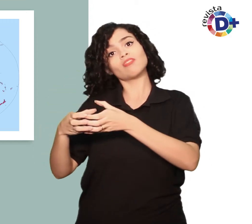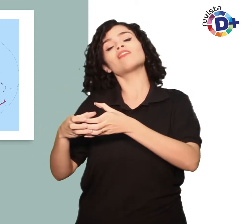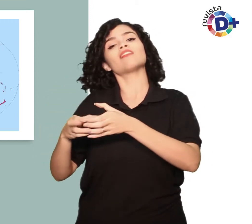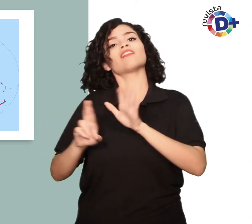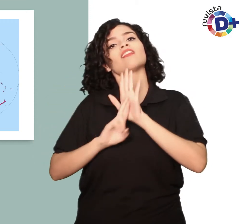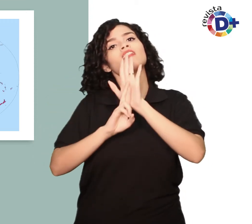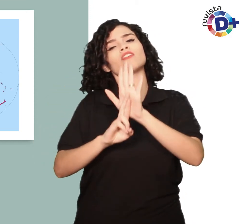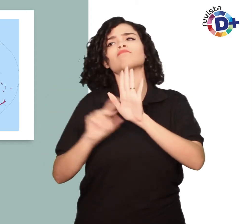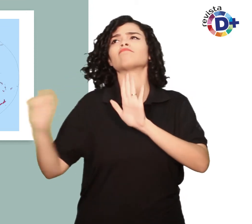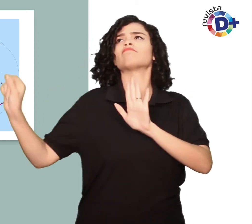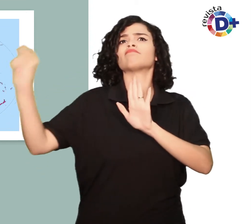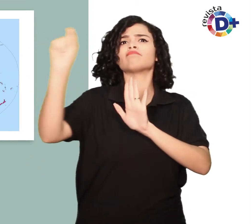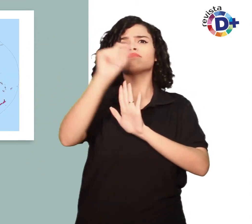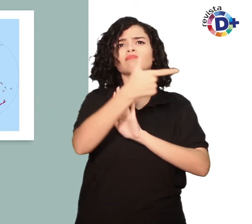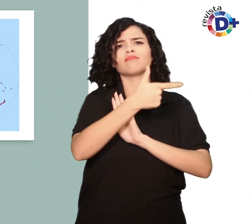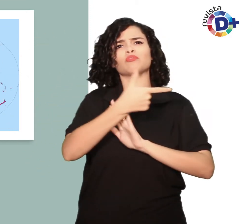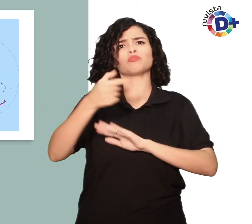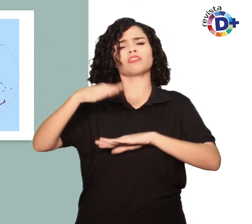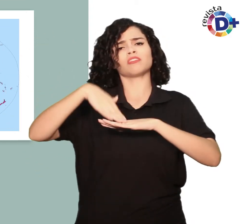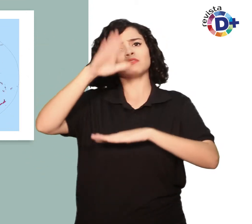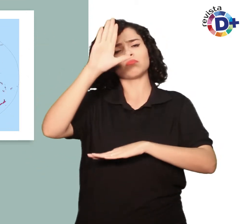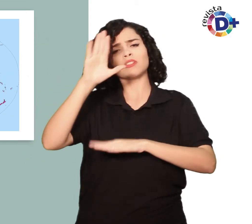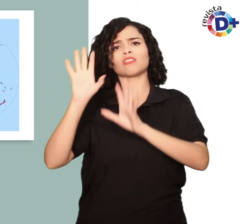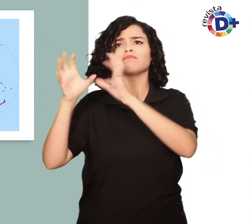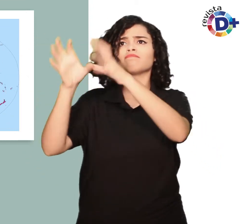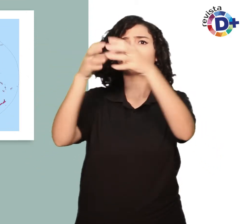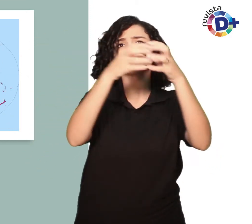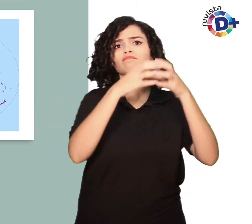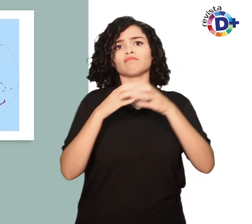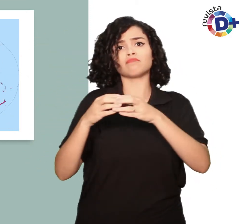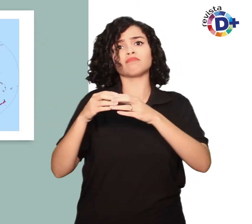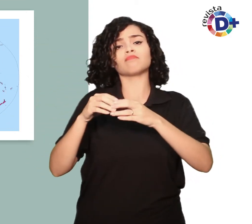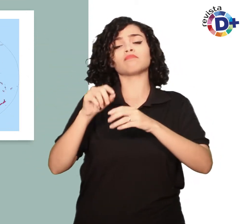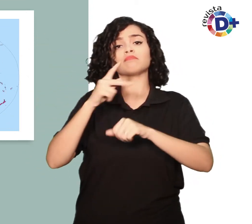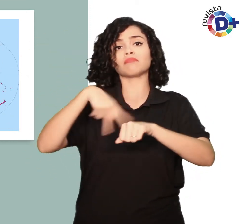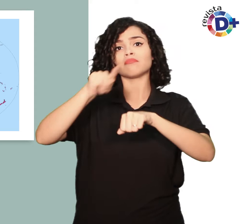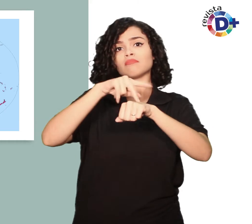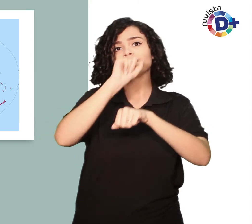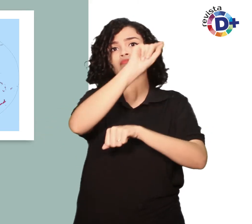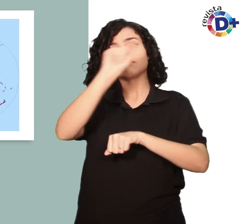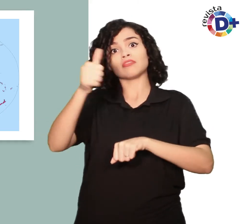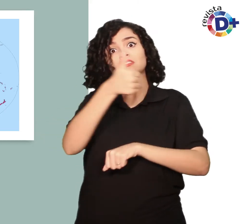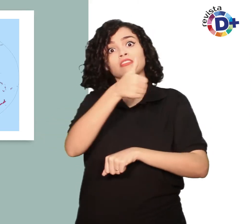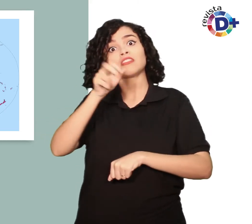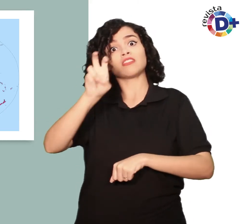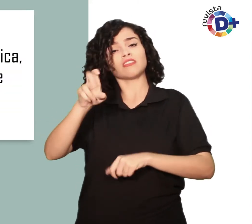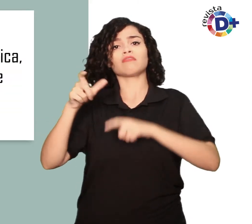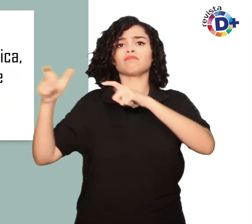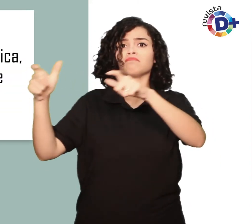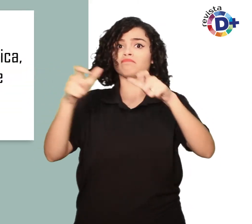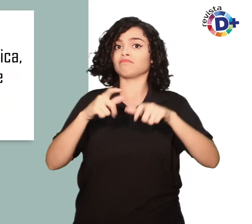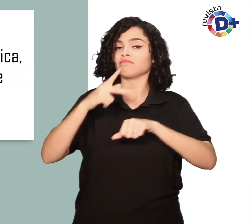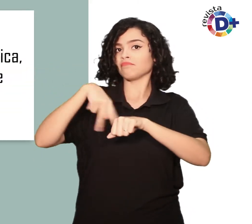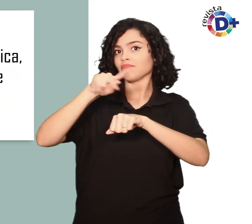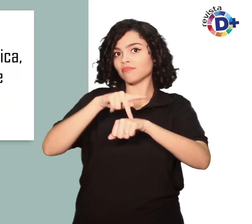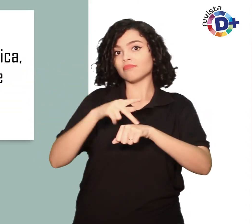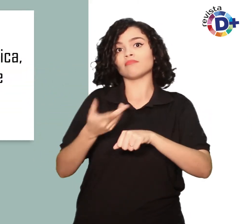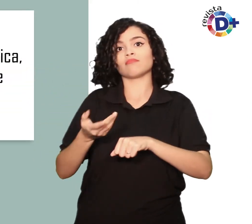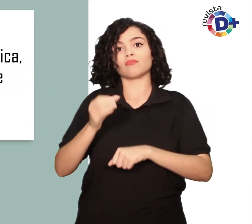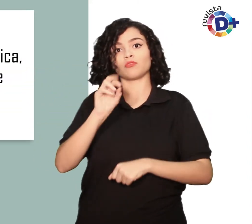200 federações em 115 países ao longo de 5 regiões do planeta: Oriente Médio e